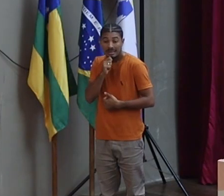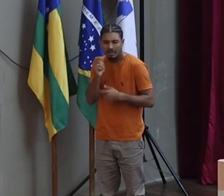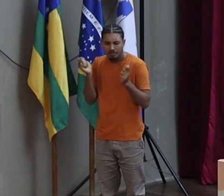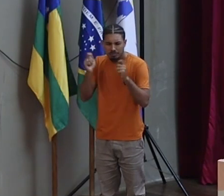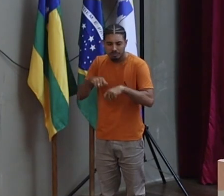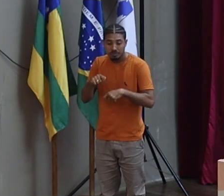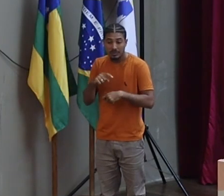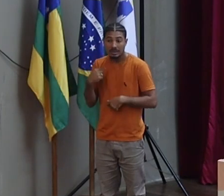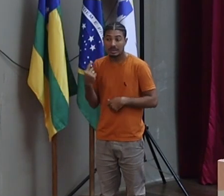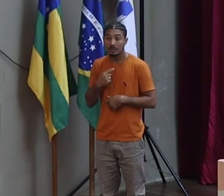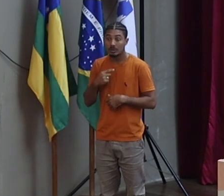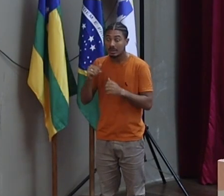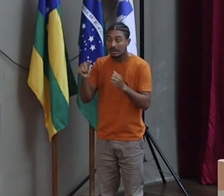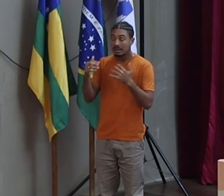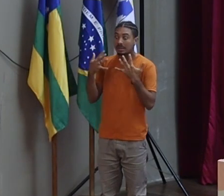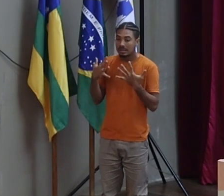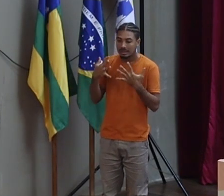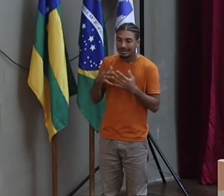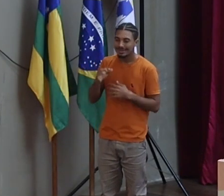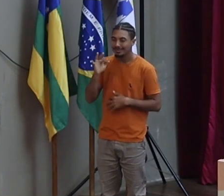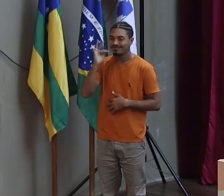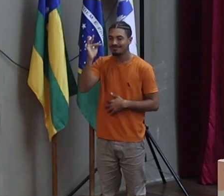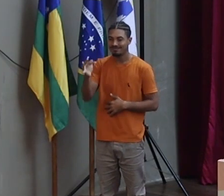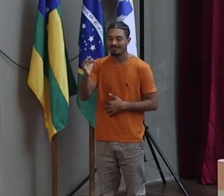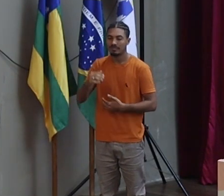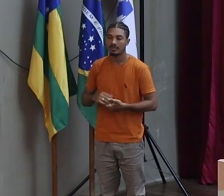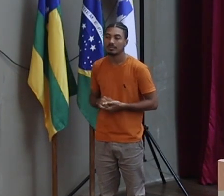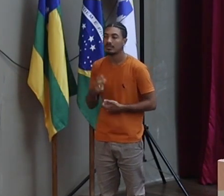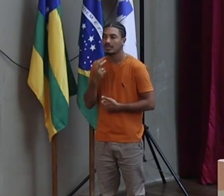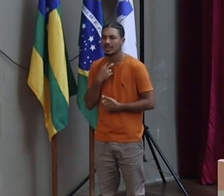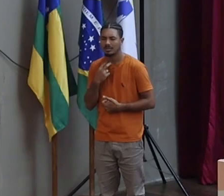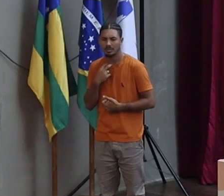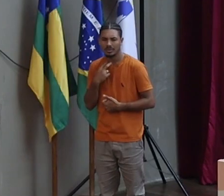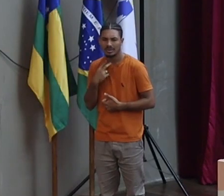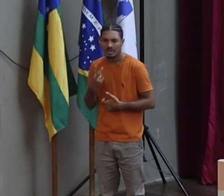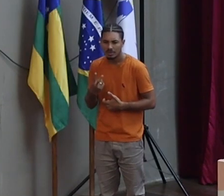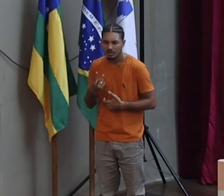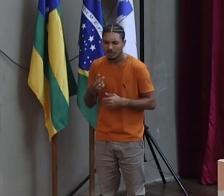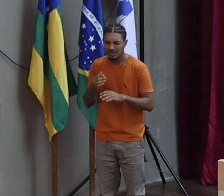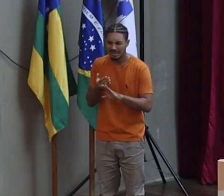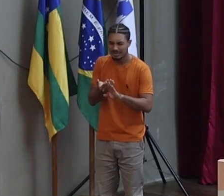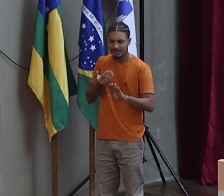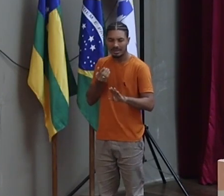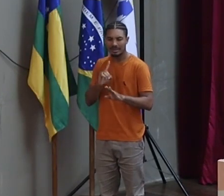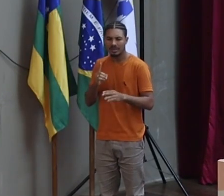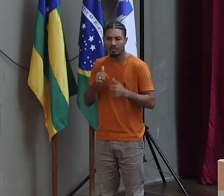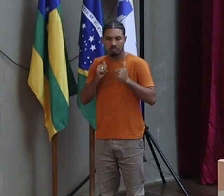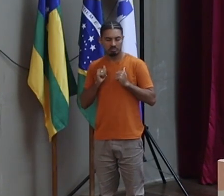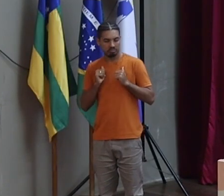potencialmente, nos assombra em relação ao futuro. Não podemos baixar a guarda e nos acomodar.